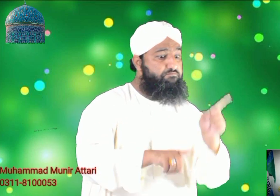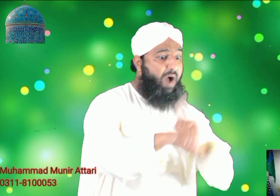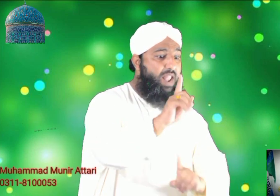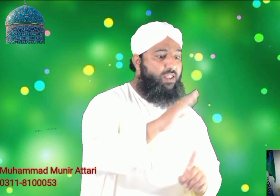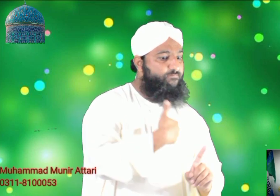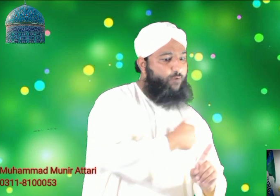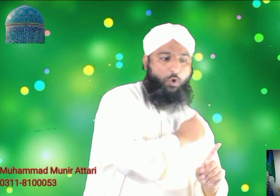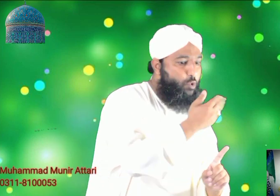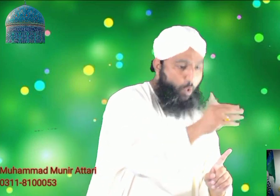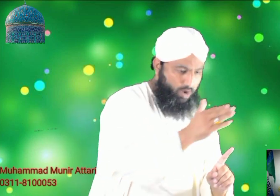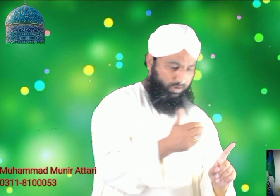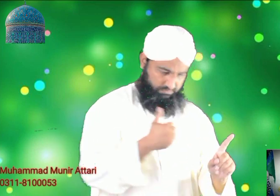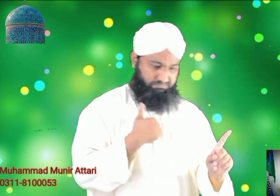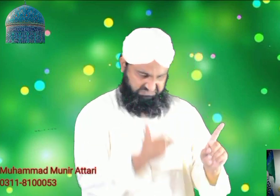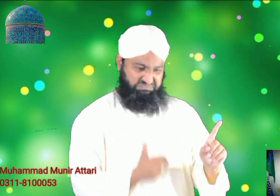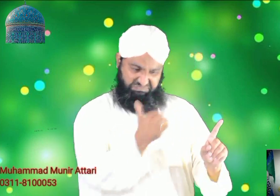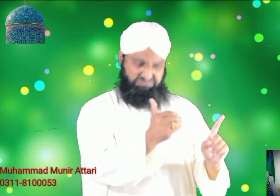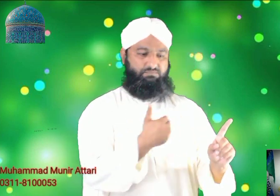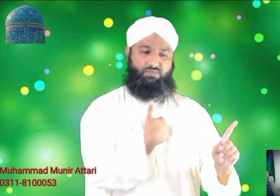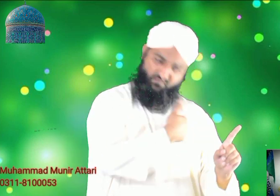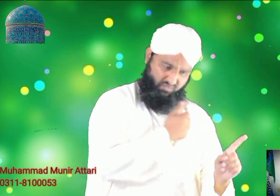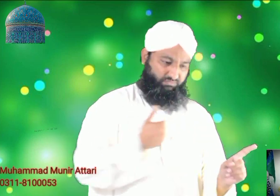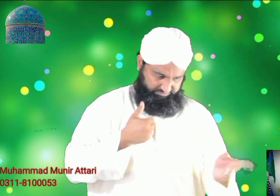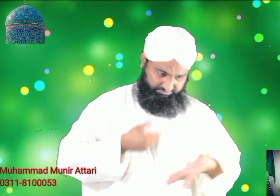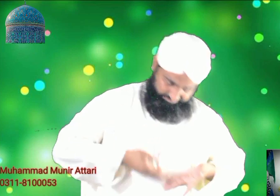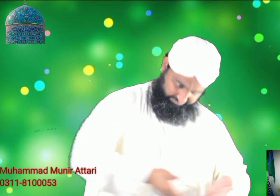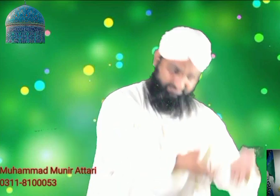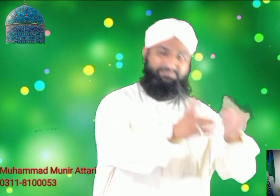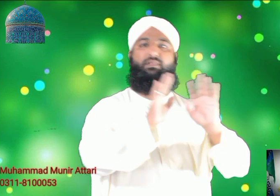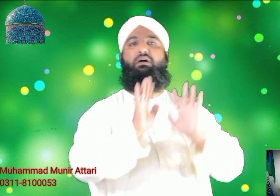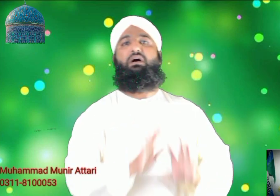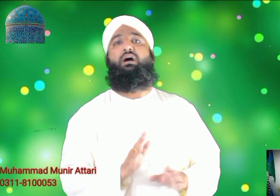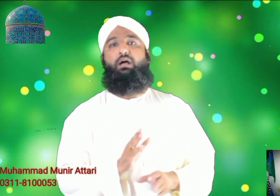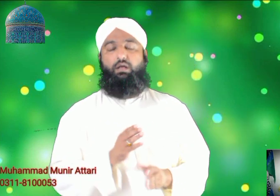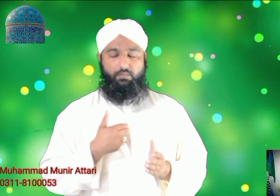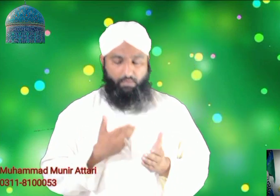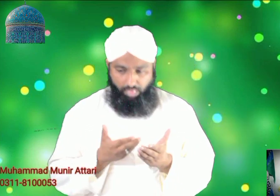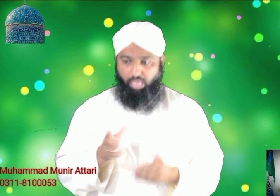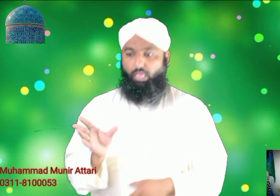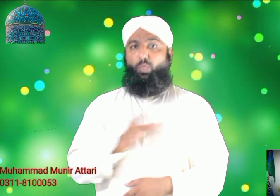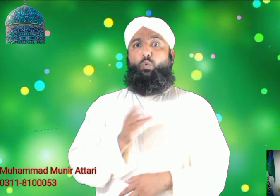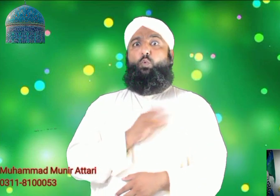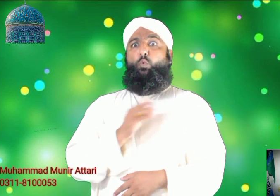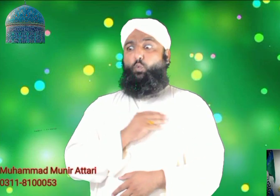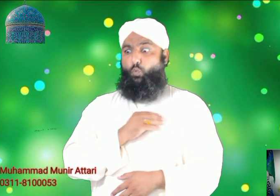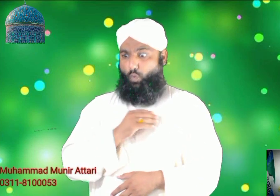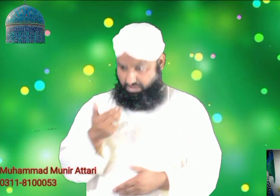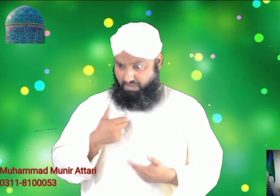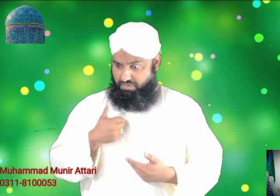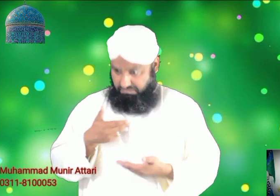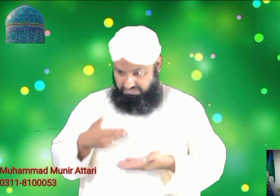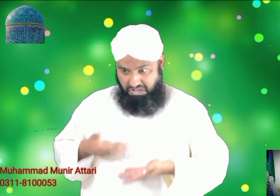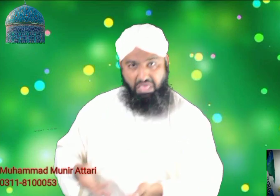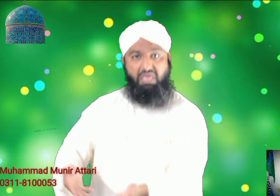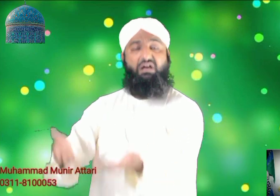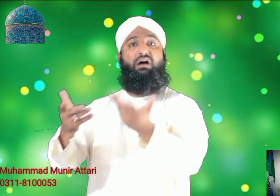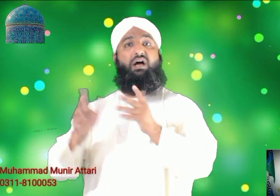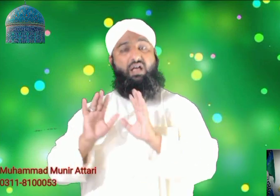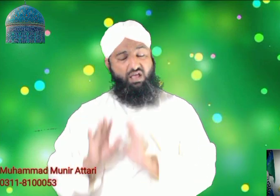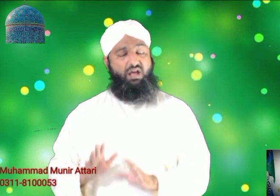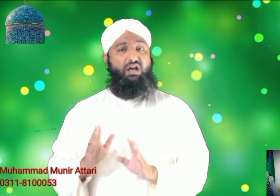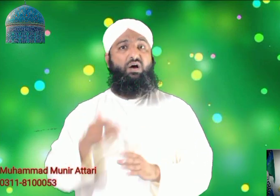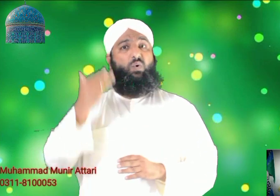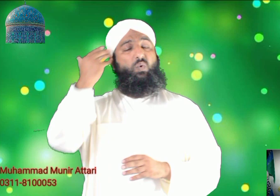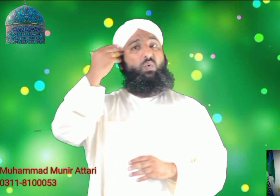ونحن بالاثر، ہمیں پیچھے آ رہے ہیں، ہم بھی آ رہے ہیں. اور یہ دعا پڑھ کے بندہ ڈر جائے گا یار اب میری باری ہے. اچھا، اس میں ایک اور مسئلہ بھی حل ہو